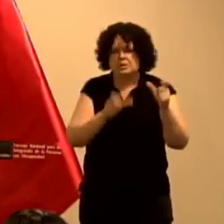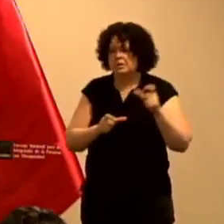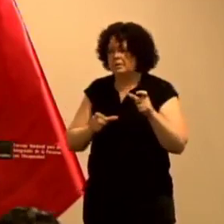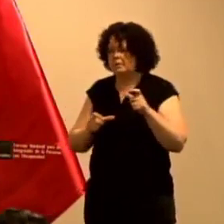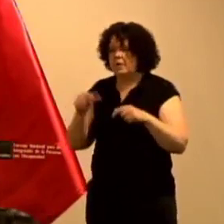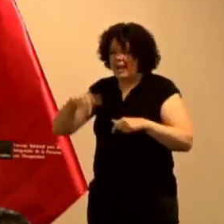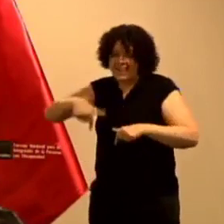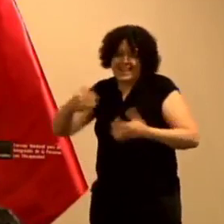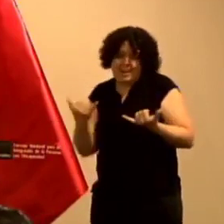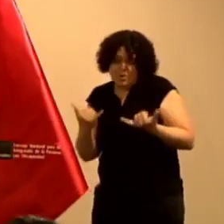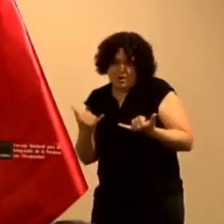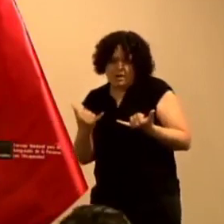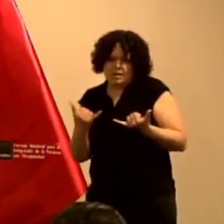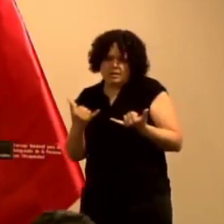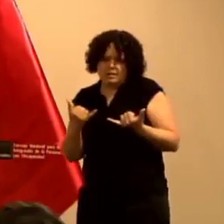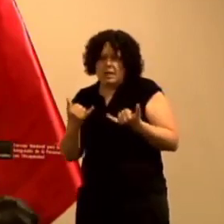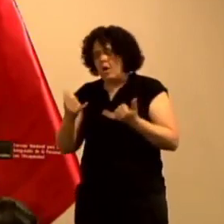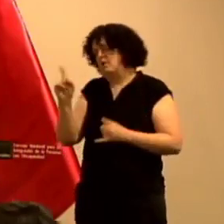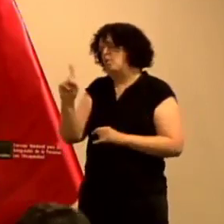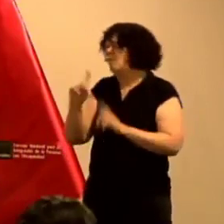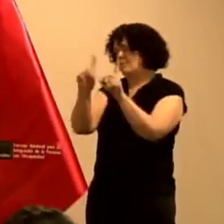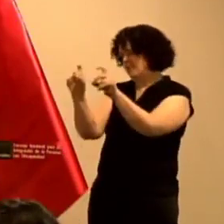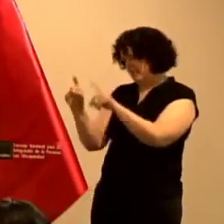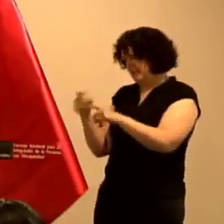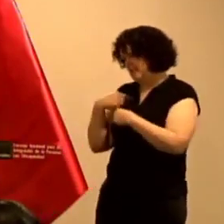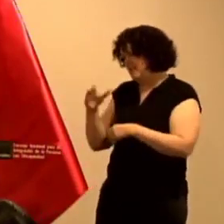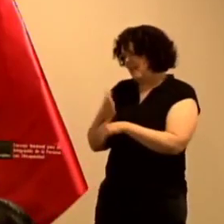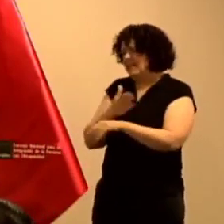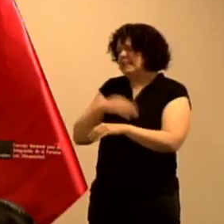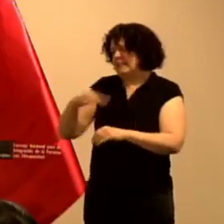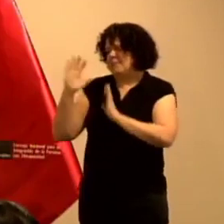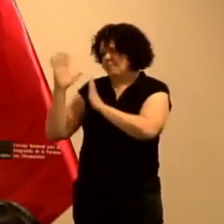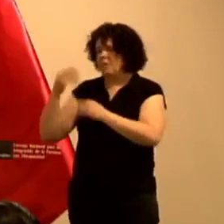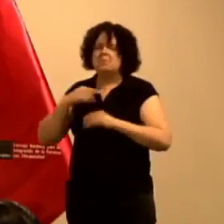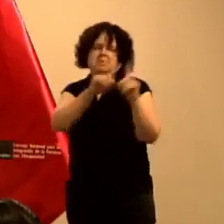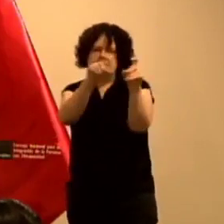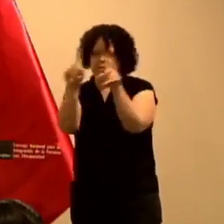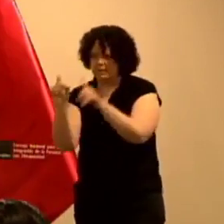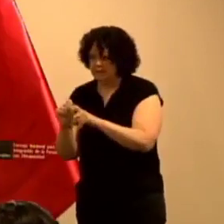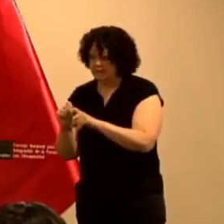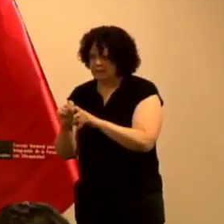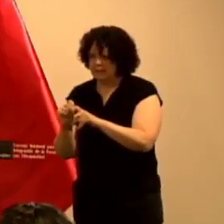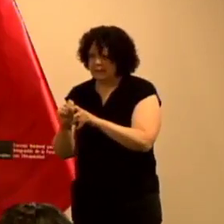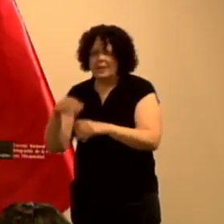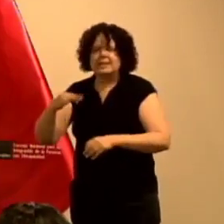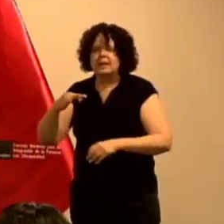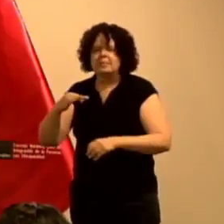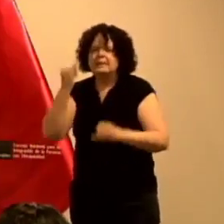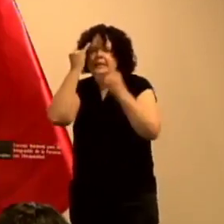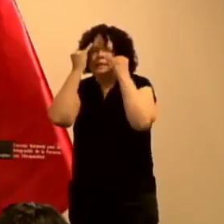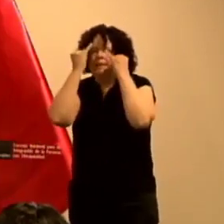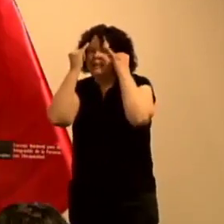acá a la sala, no lo voy a hacer esta vez, pero normalmente suelo preguntar, inmediatamente lo que se viene son imágenes gráficas. Y